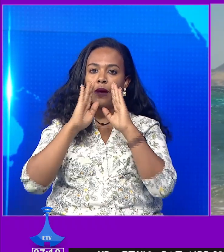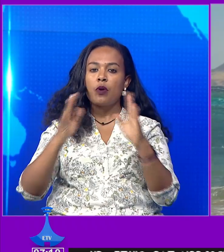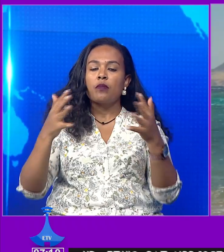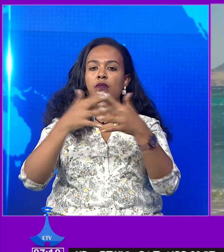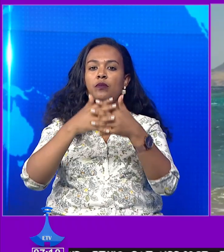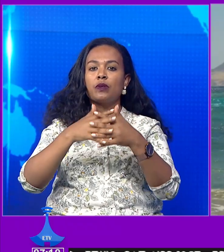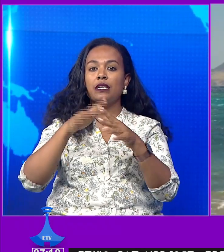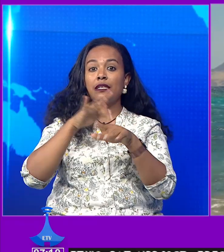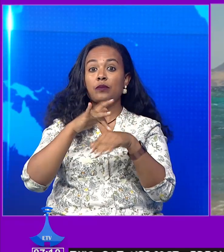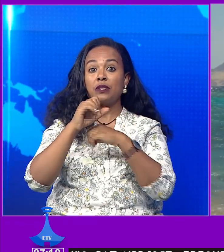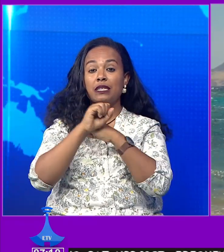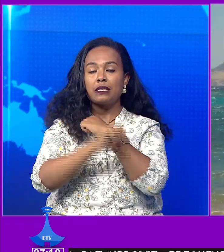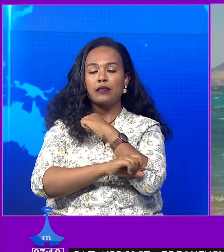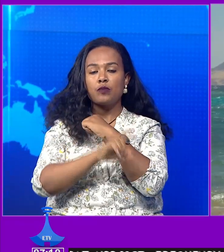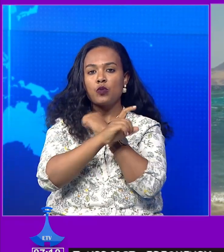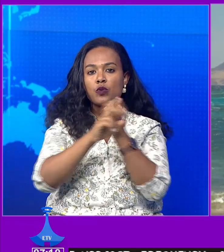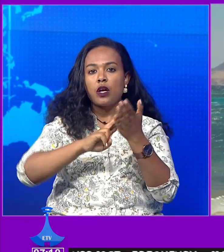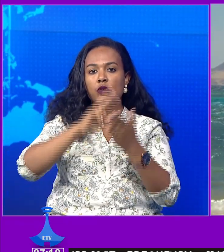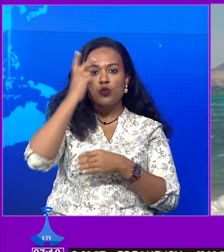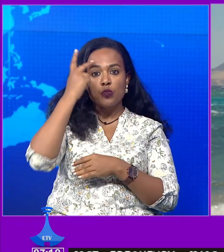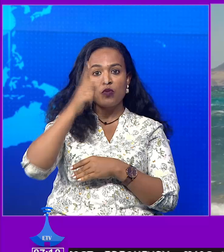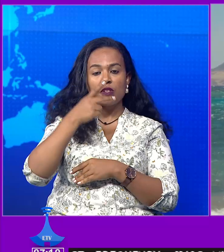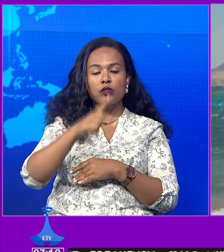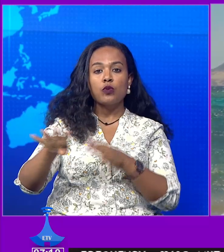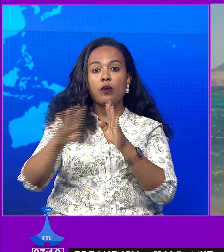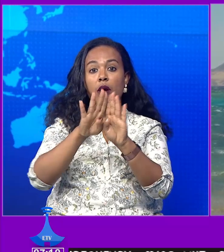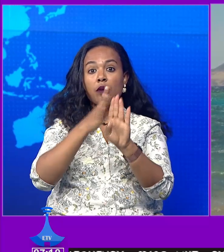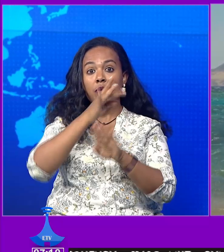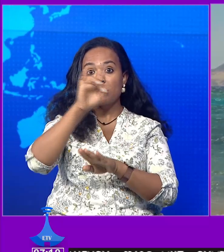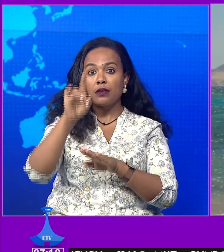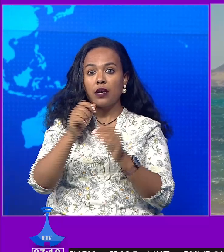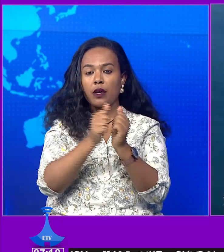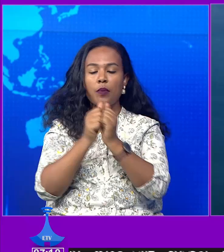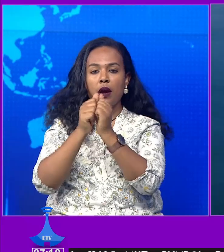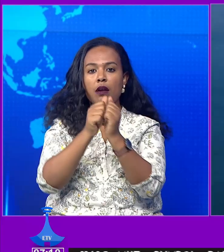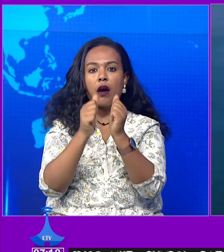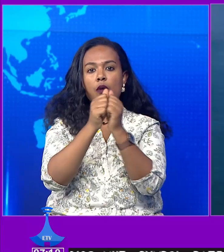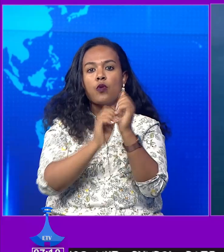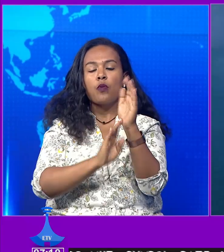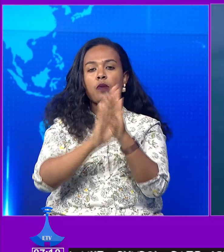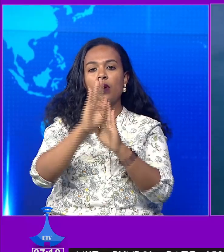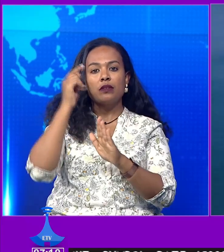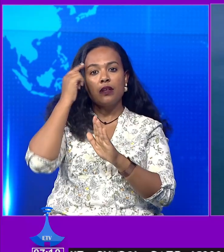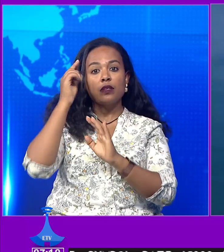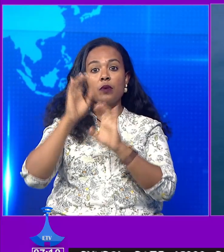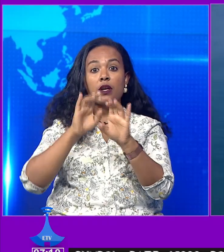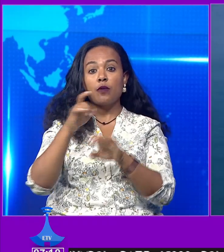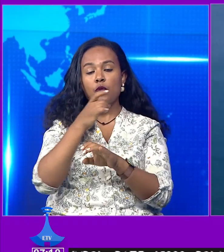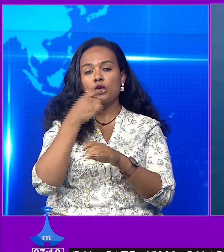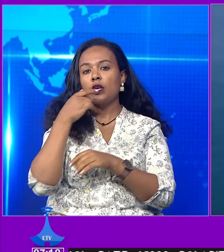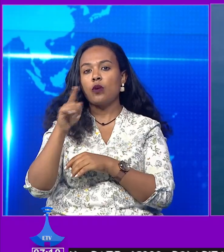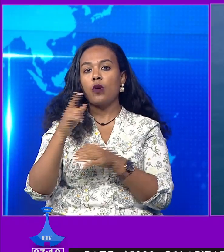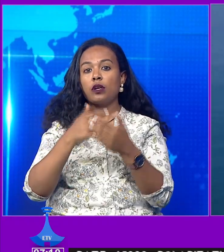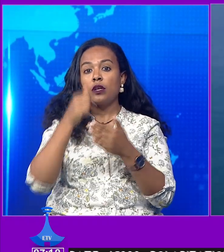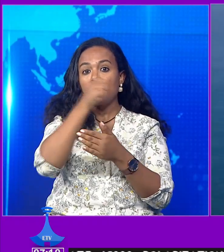ላይ የተመሰረተ መሆኑን ያነሱት ፕሮፌሰሩ የባህር በር ጥያቄውን በጋራ አብሮ መልማትን ታሳቢ ያደረገ መሆኑን ገልጸዋል። ታዲያ ይህን